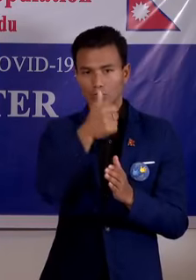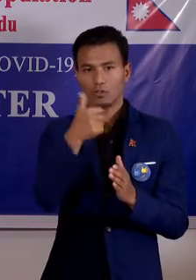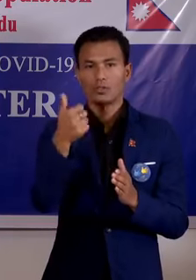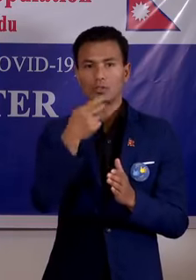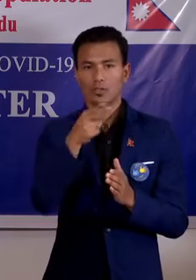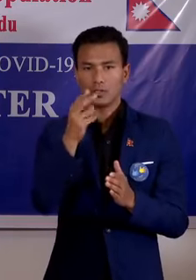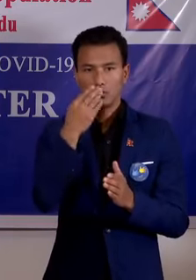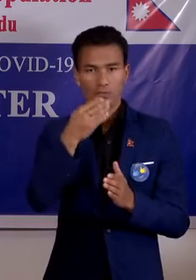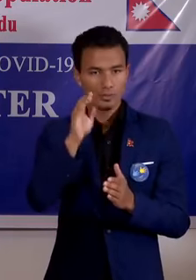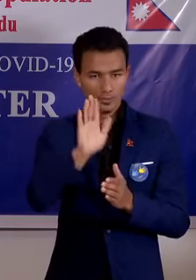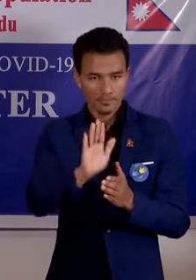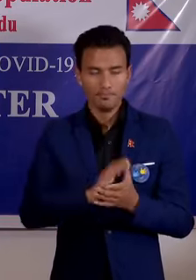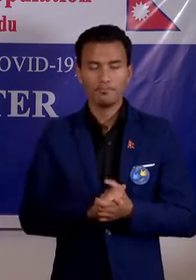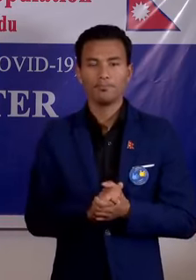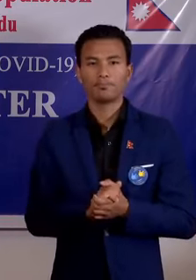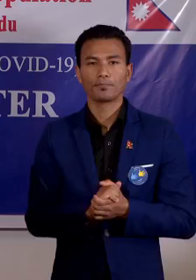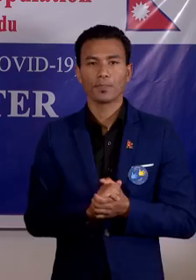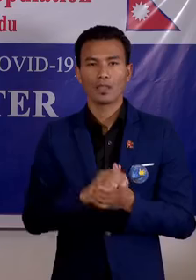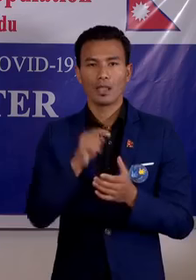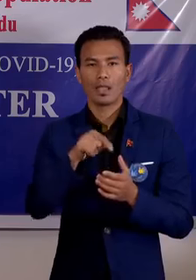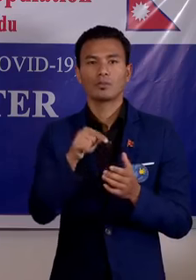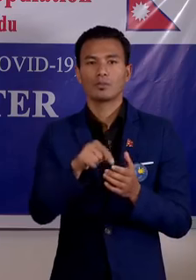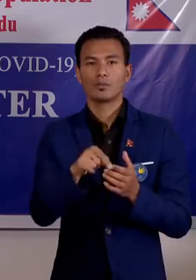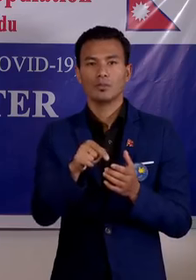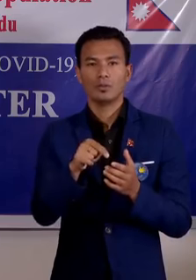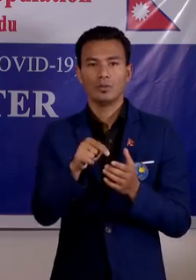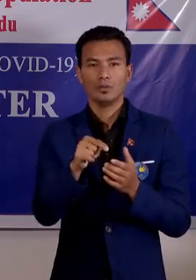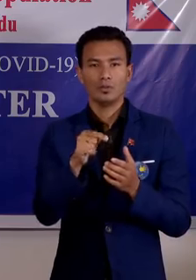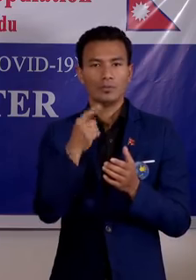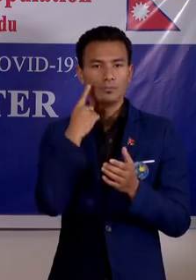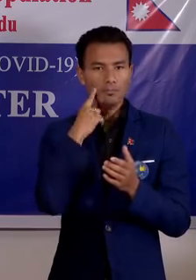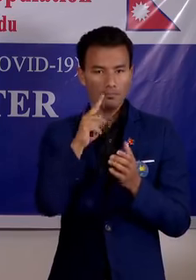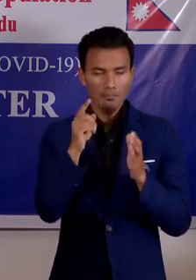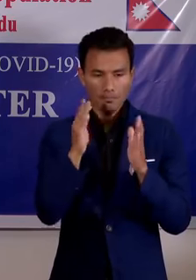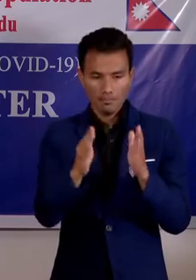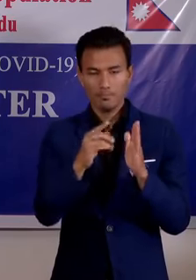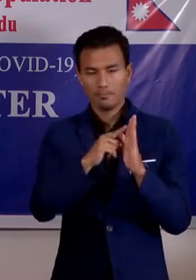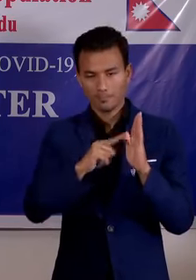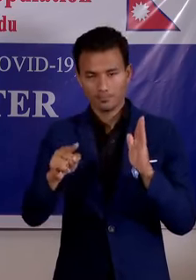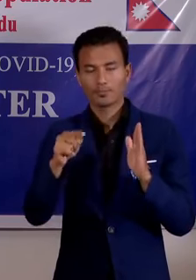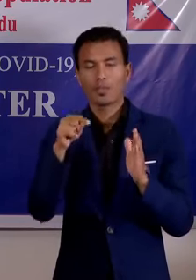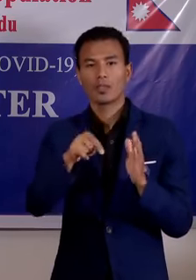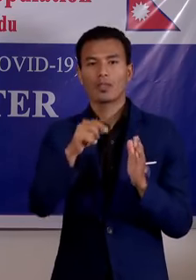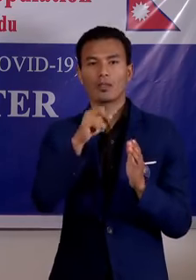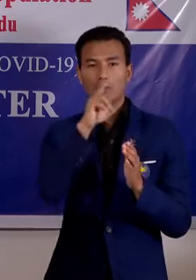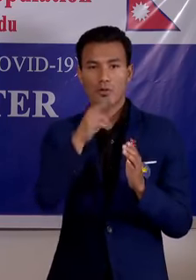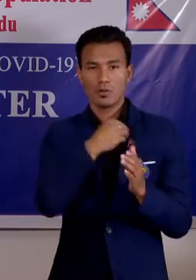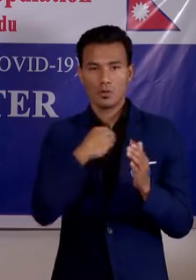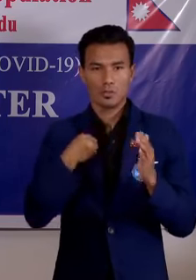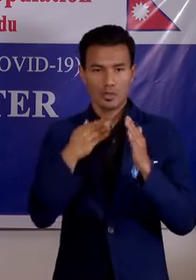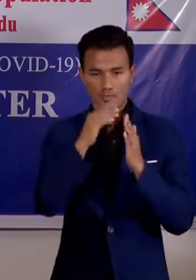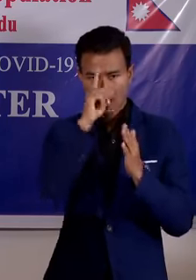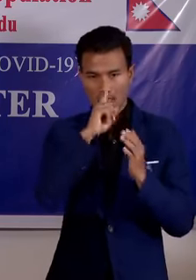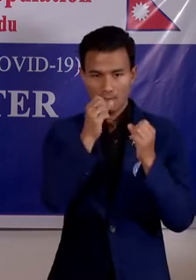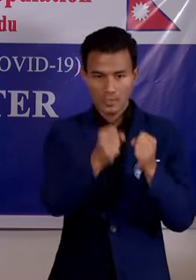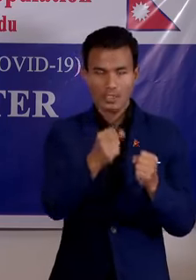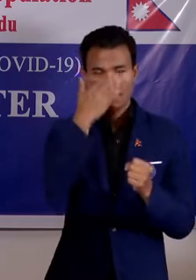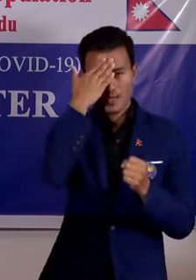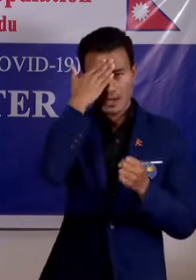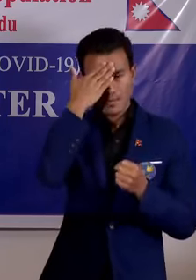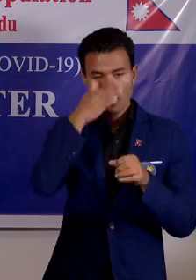7166 हुनुहुन्छ। यो चाहिँ आजको दिनको अपडेट हो। त्यसै गरी आइसोलेसनमा रहेका बिरामीहरूको